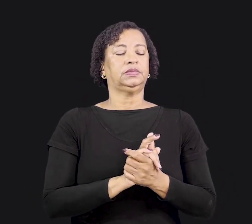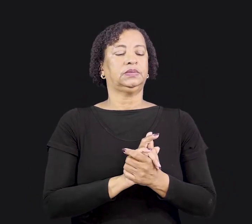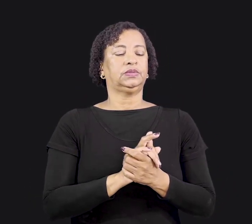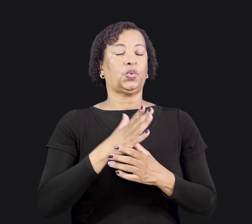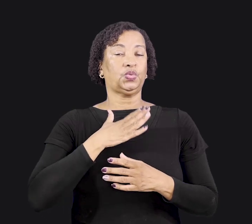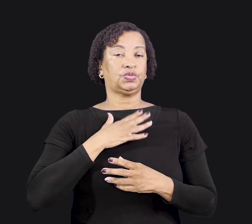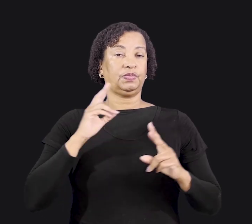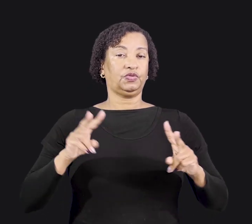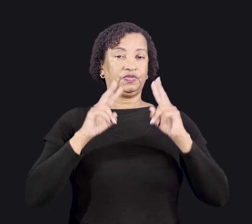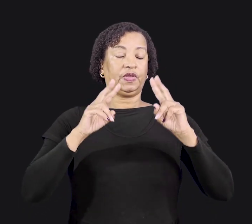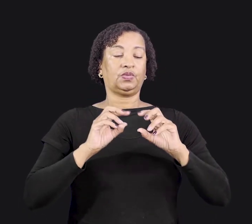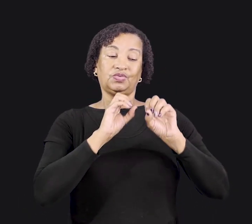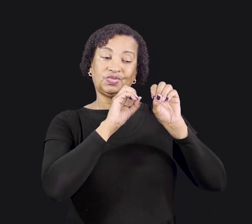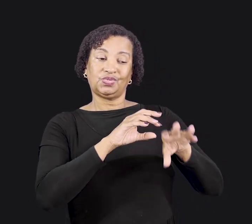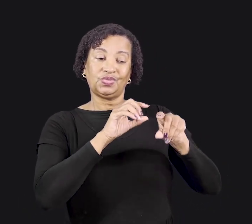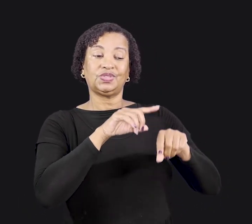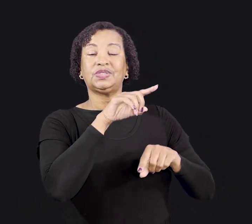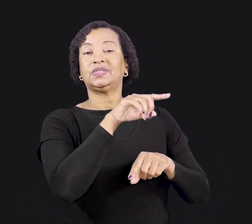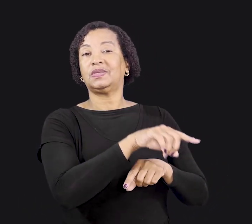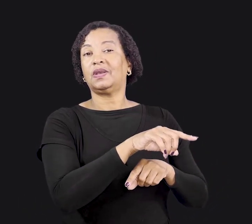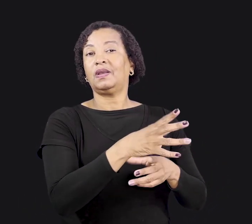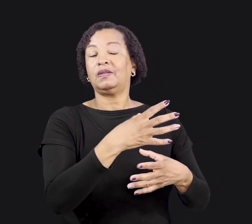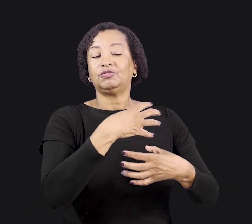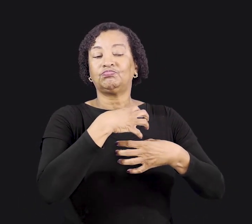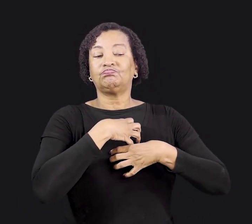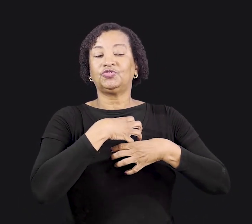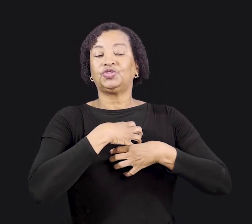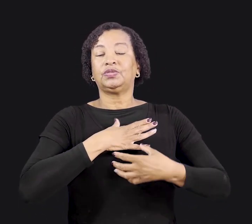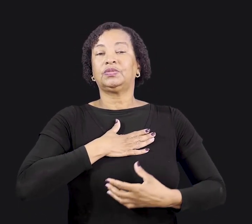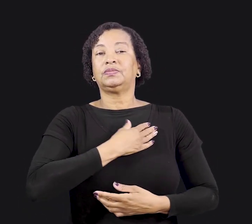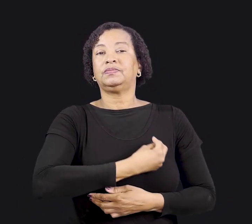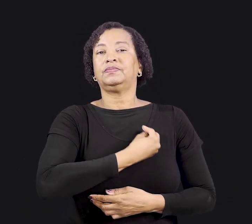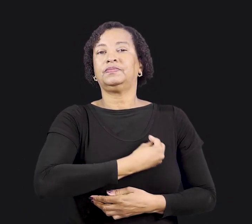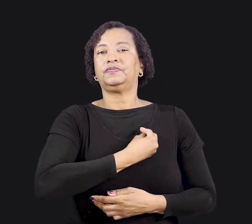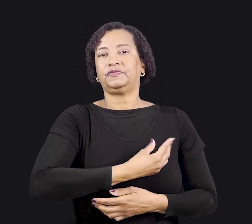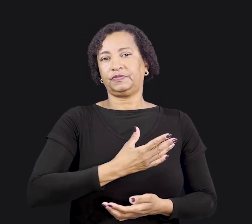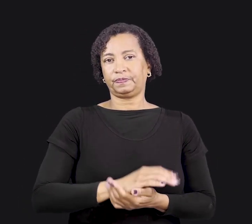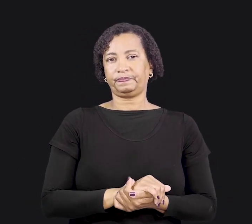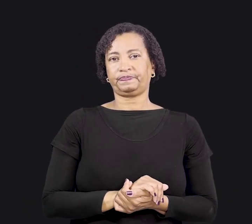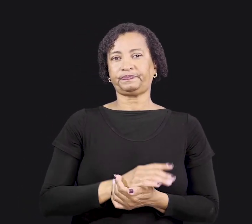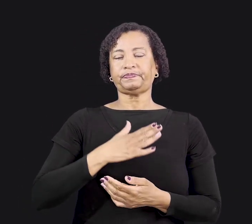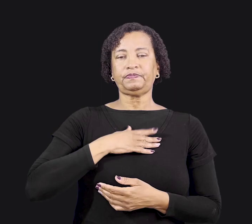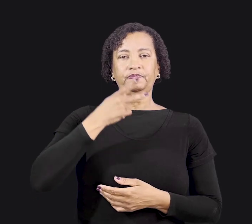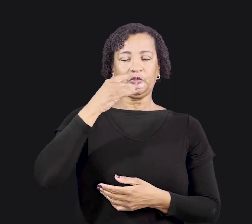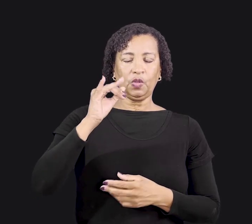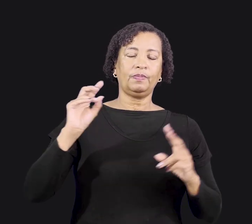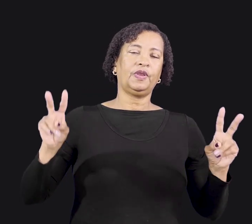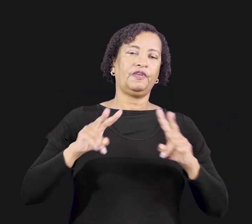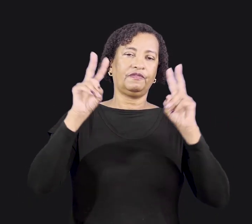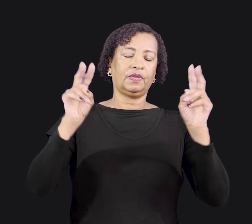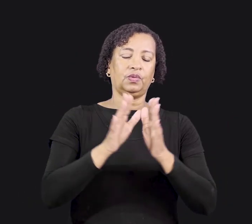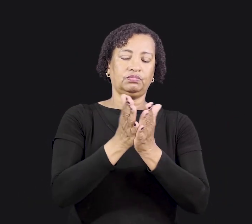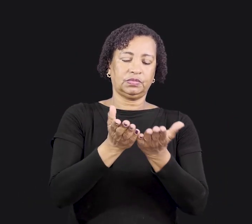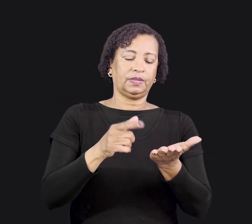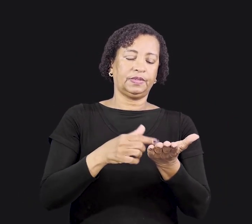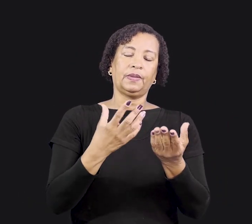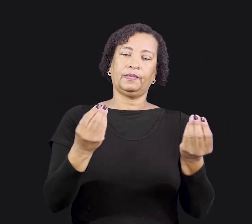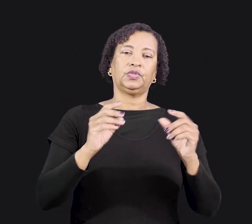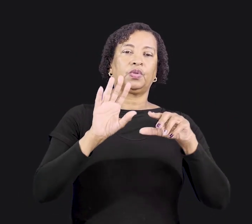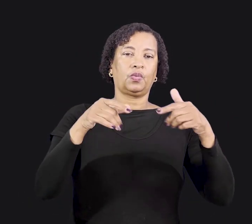meus valores para ela com o meu modo de viver. Meu pai dava muito valor à Bíblia e, quando eu era